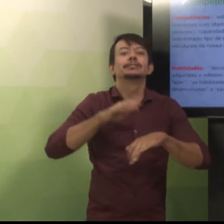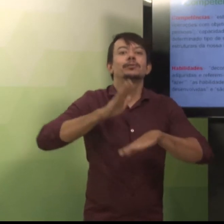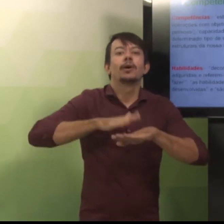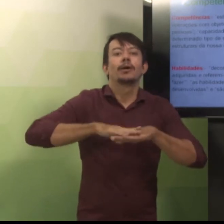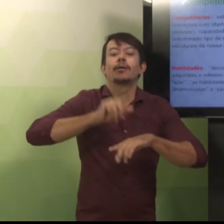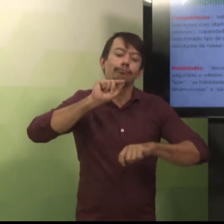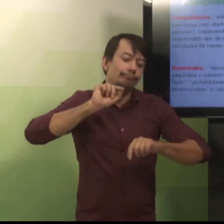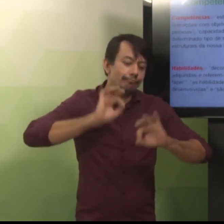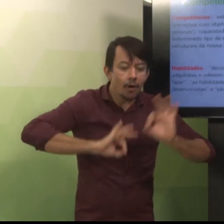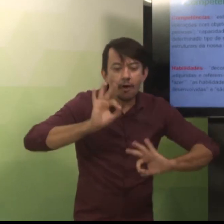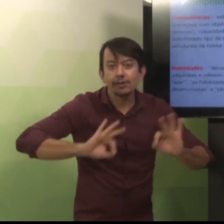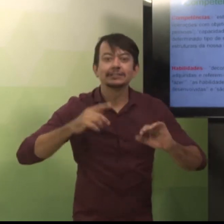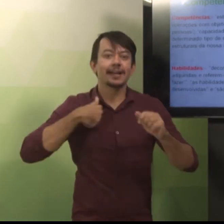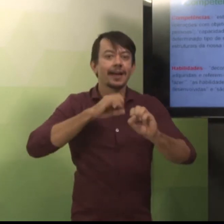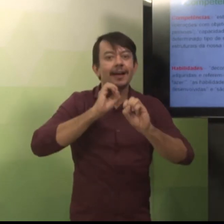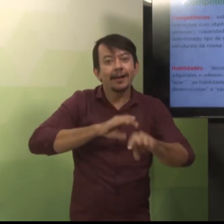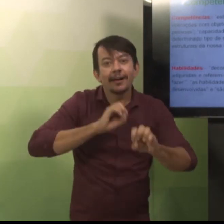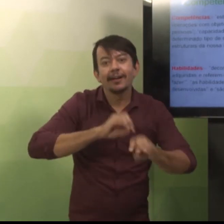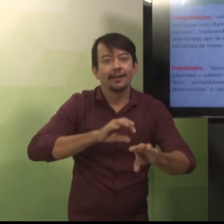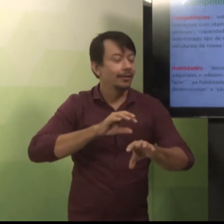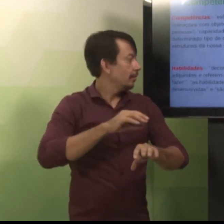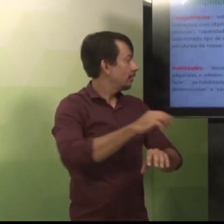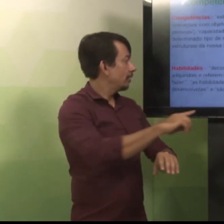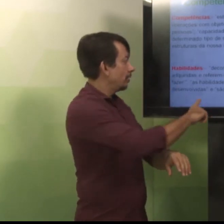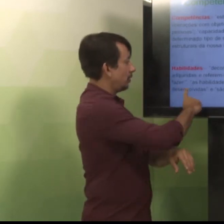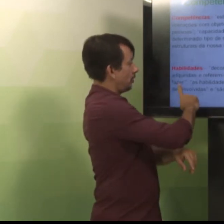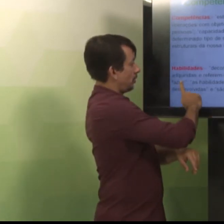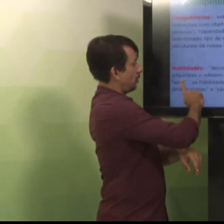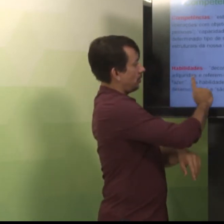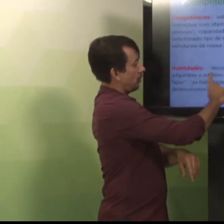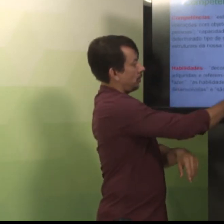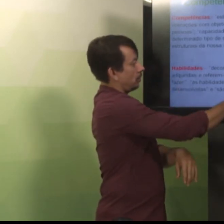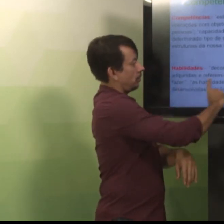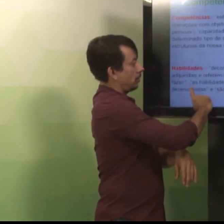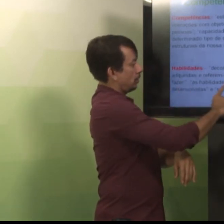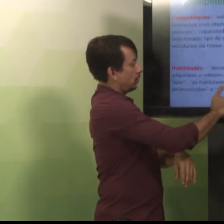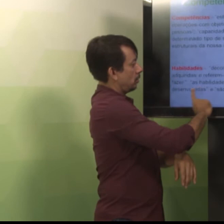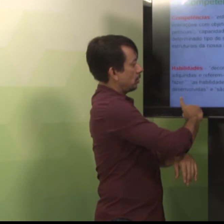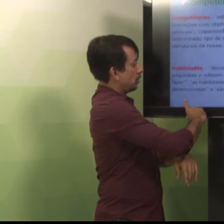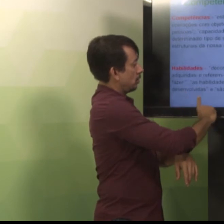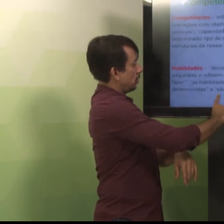fazer. É a ação, é organizar o ensino.